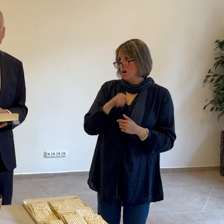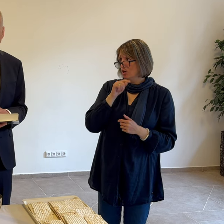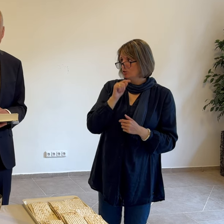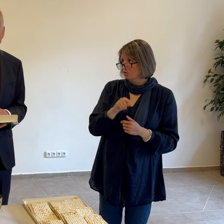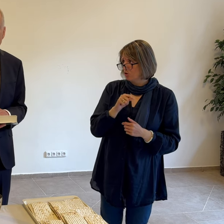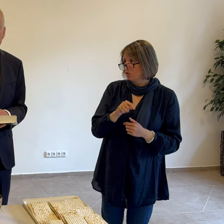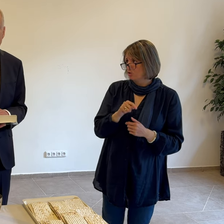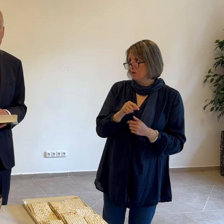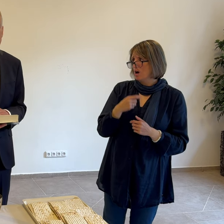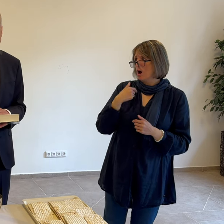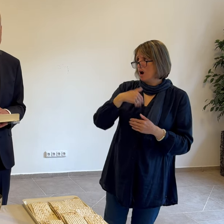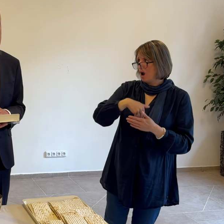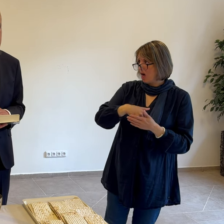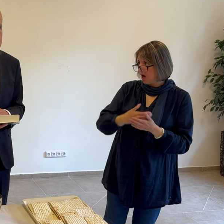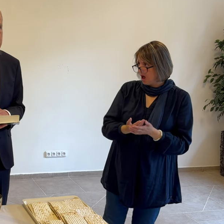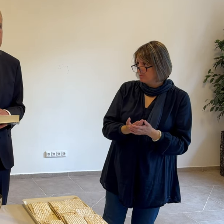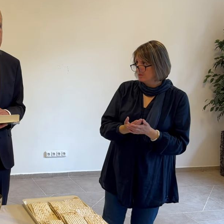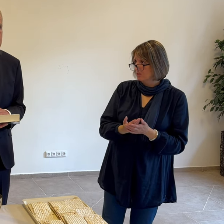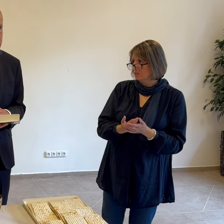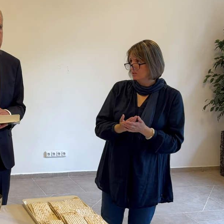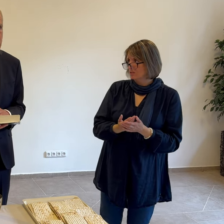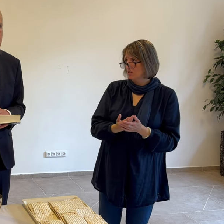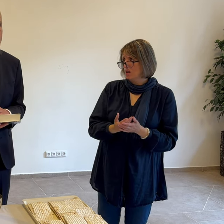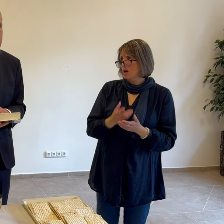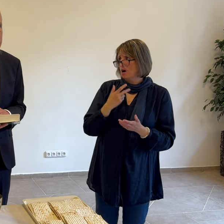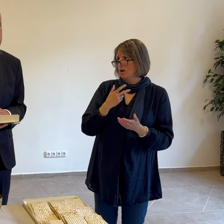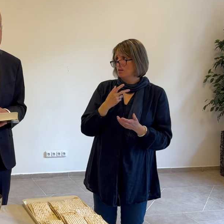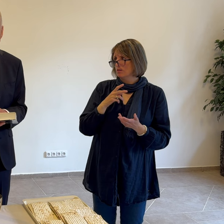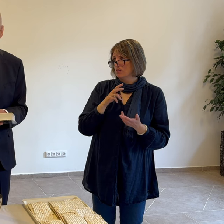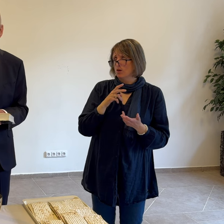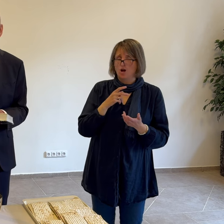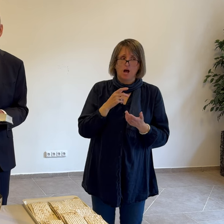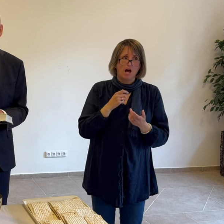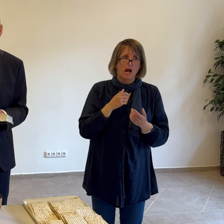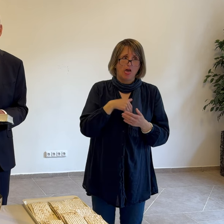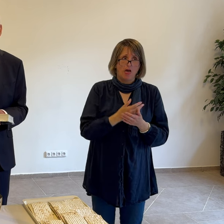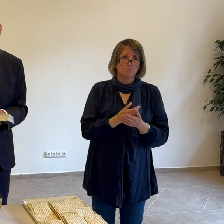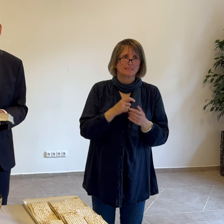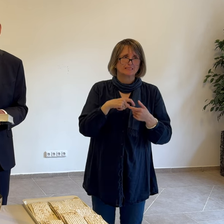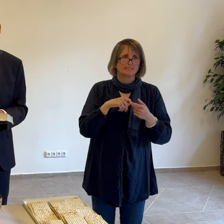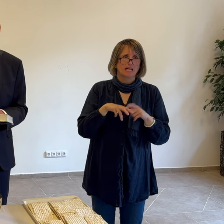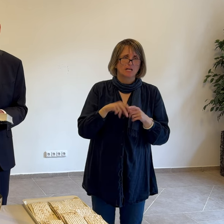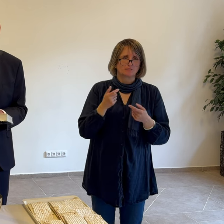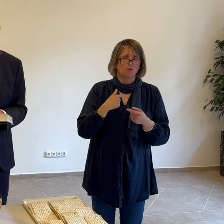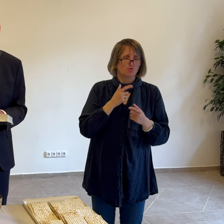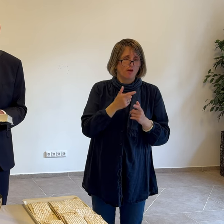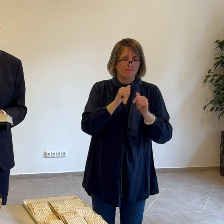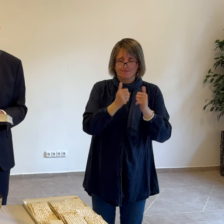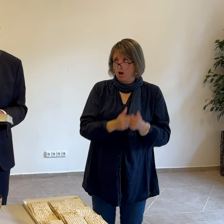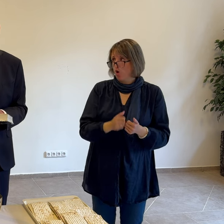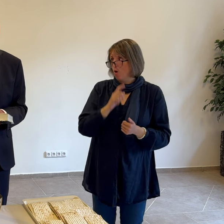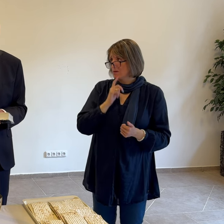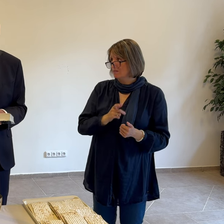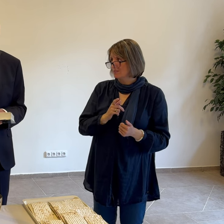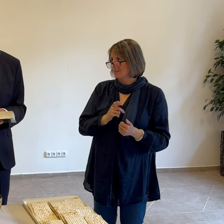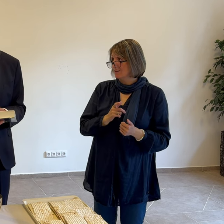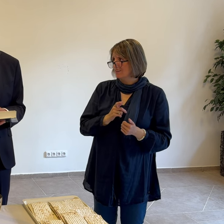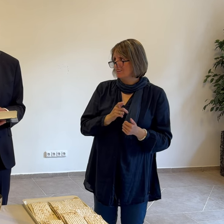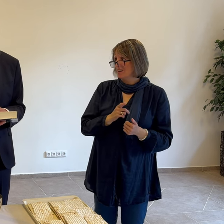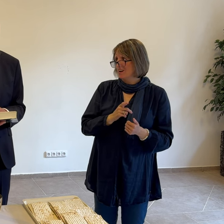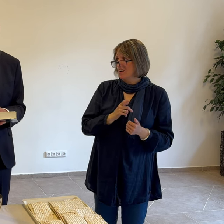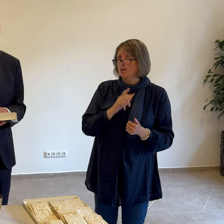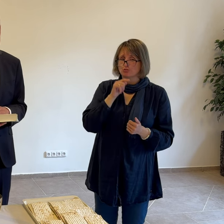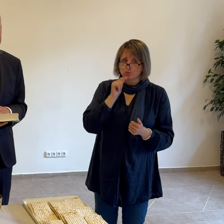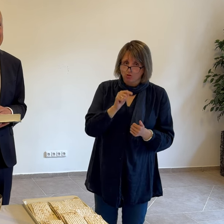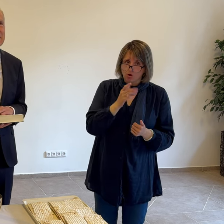protože chléb sarks v řečtině je opravdu tělo tělesné tělo toto Budete